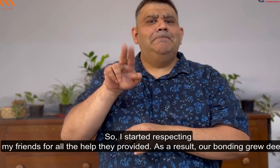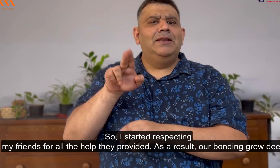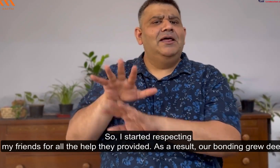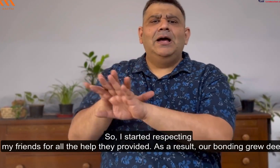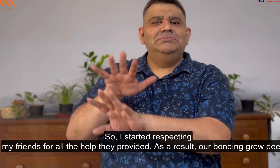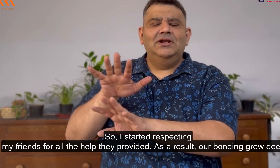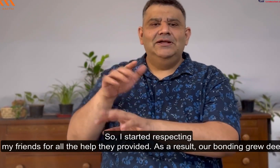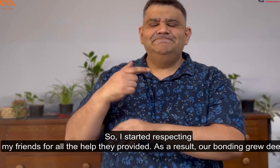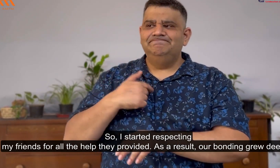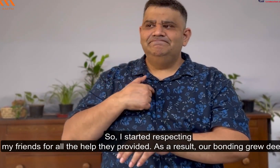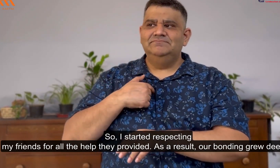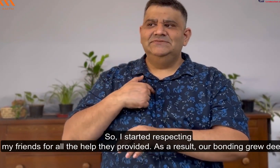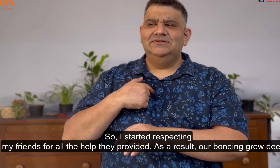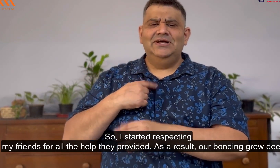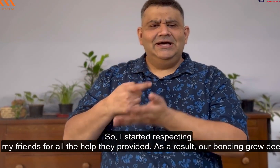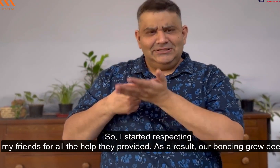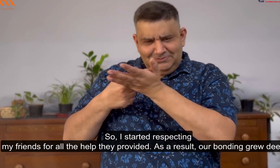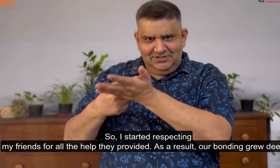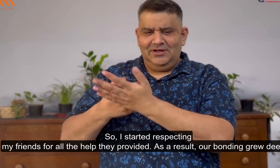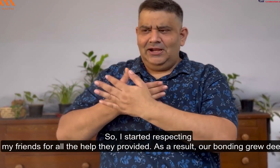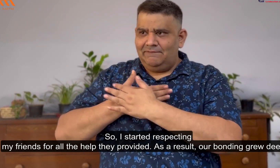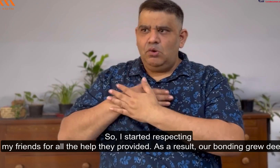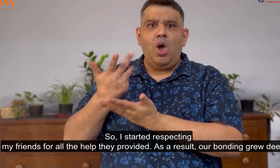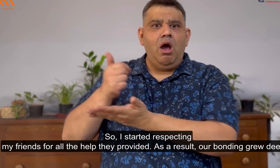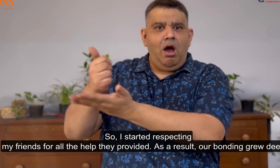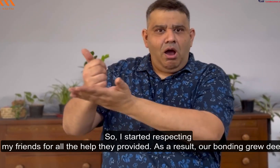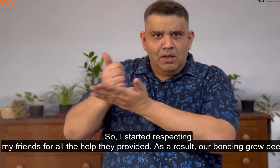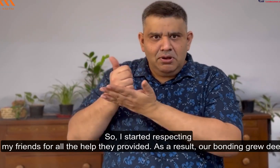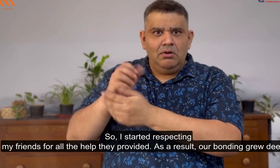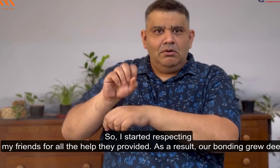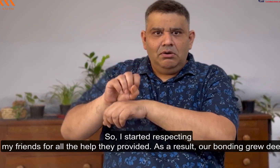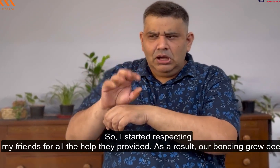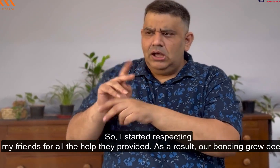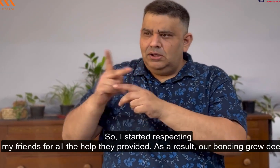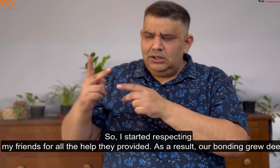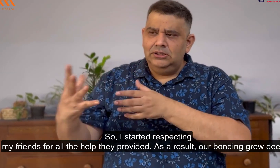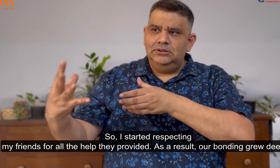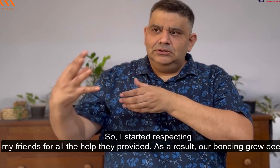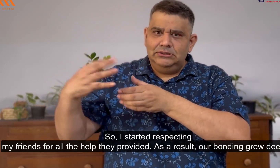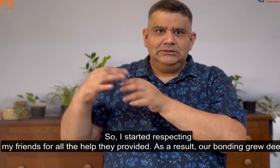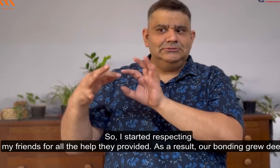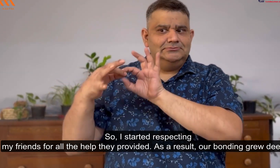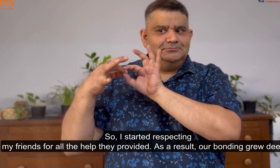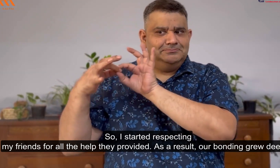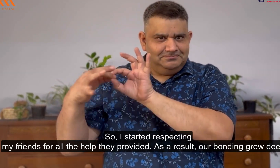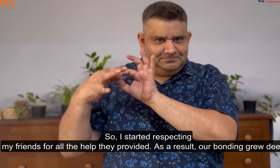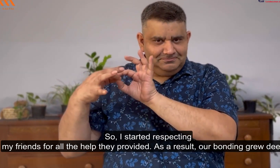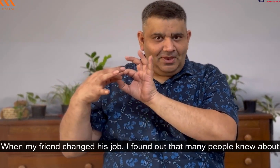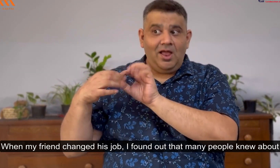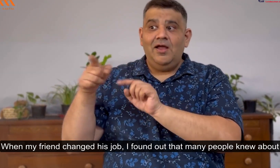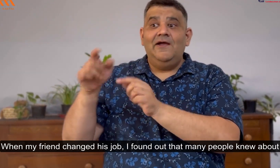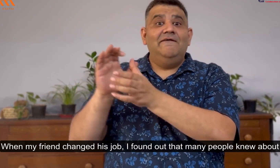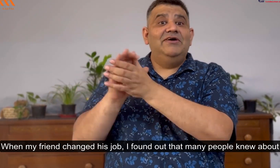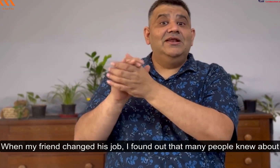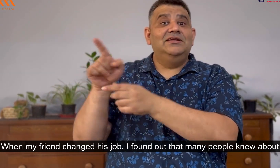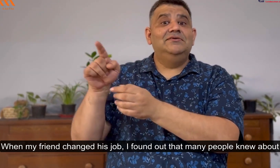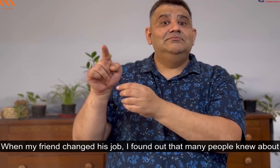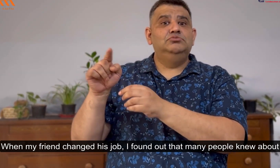इसीलिए मैंने अपने दोस्तों द्वारा की गई सभी मदद के लिए उनका सम्मान करना शुरू कर दिया। नतीजा यह हुआ कि हमारी बॉन्डिंग